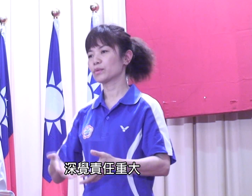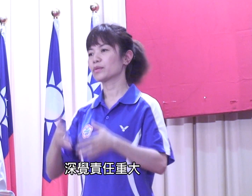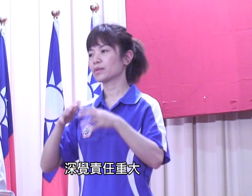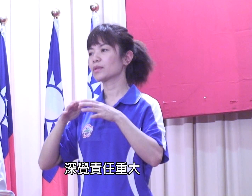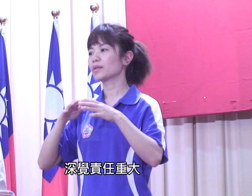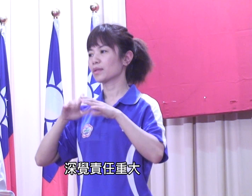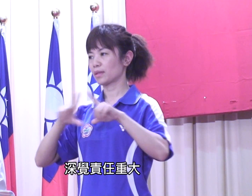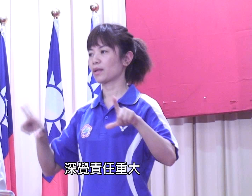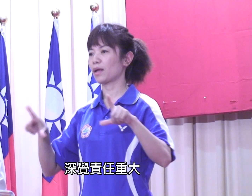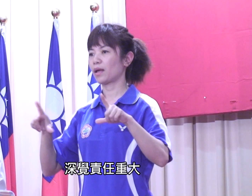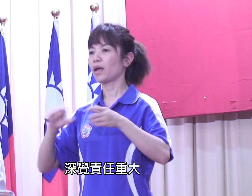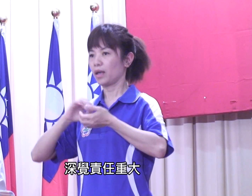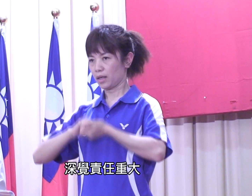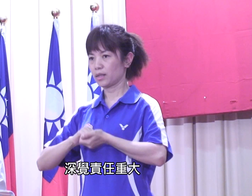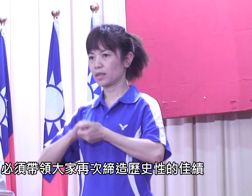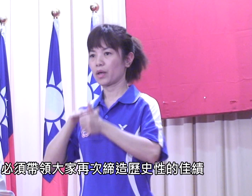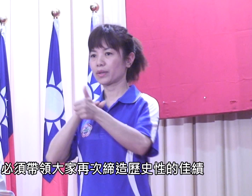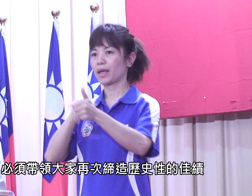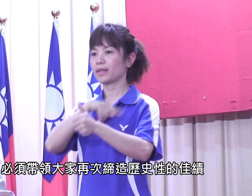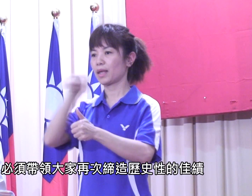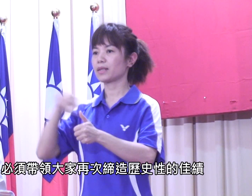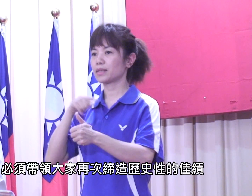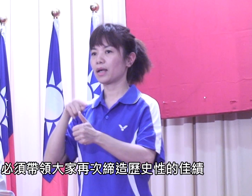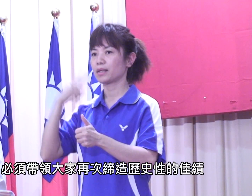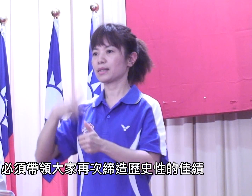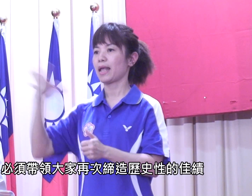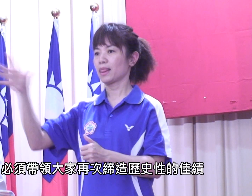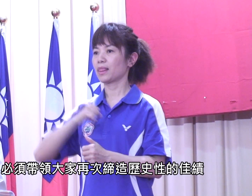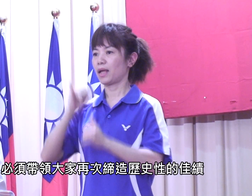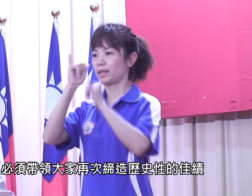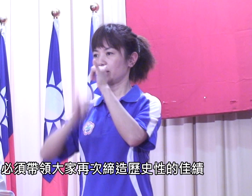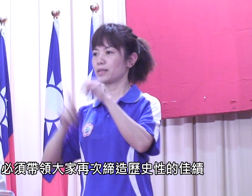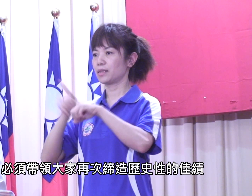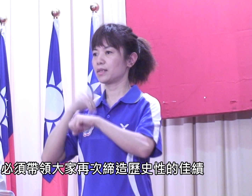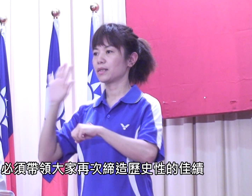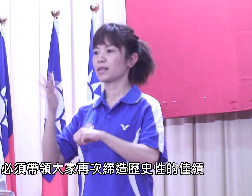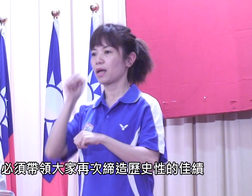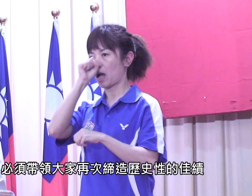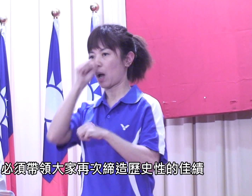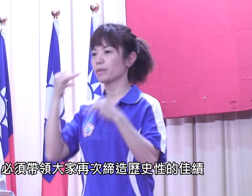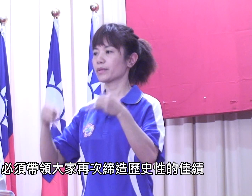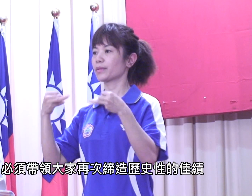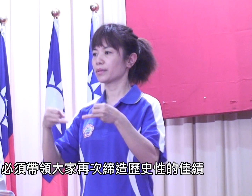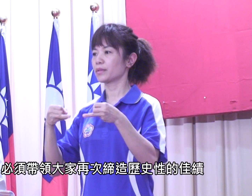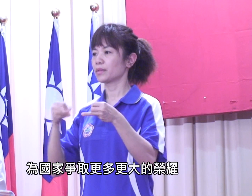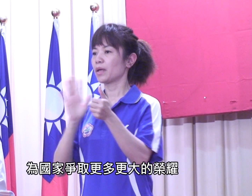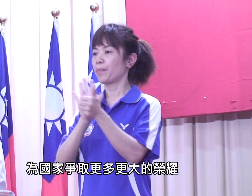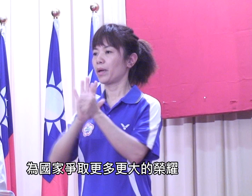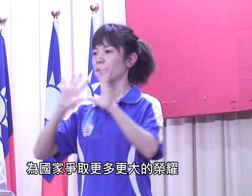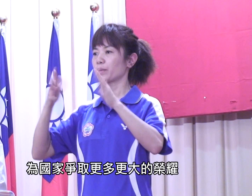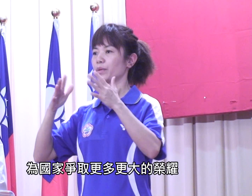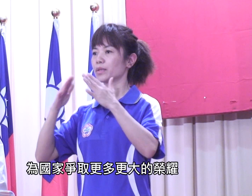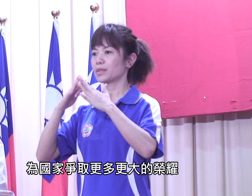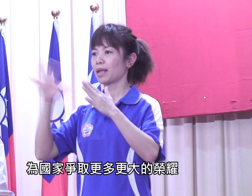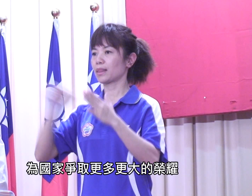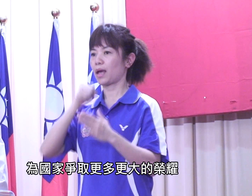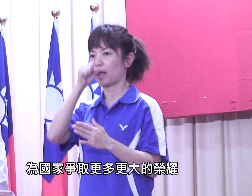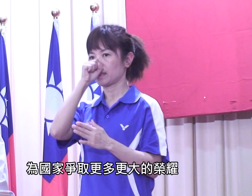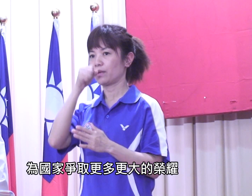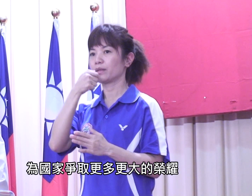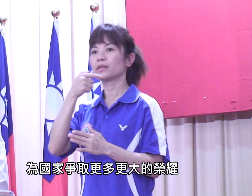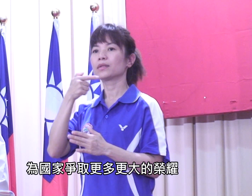家再次缔造历史性的佳绩，为国家争取更大的荣耀。我们代表